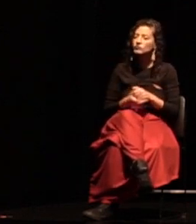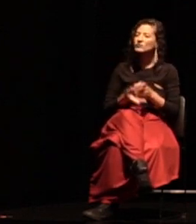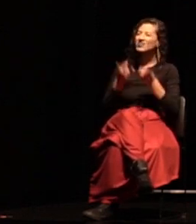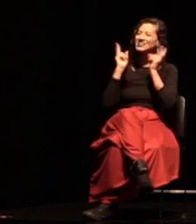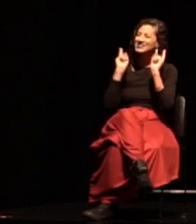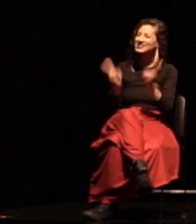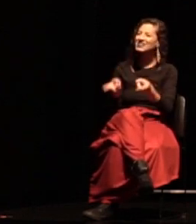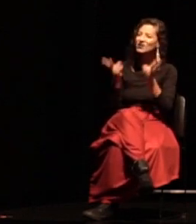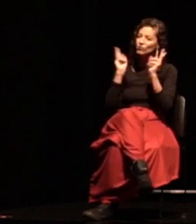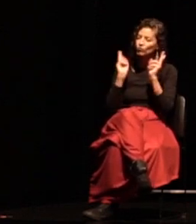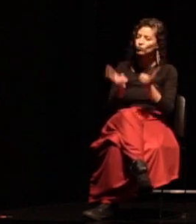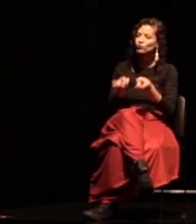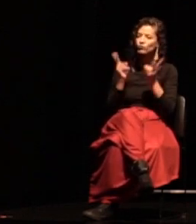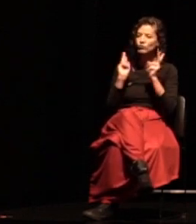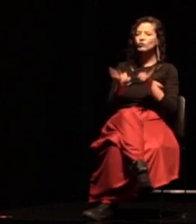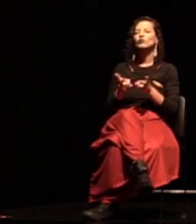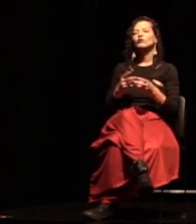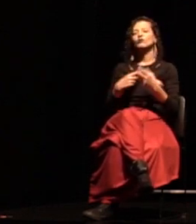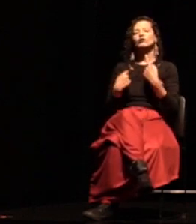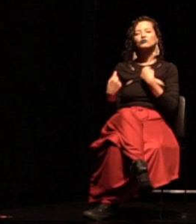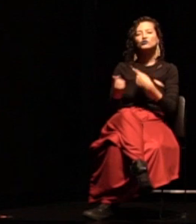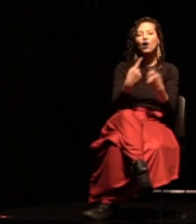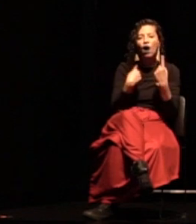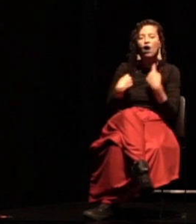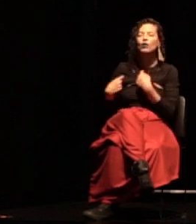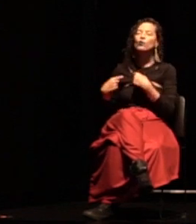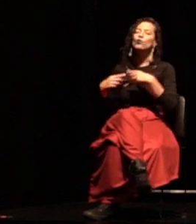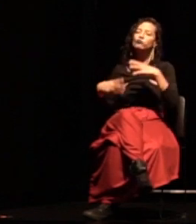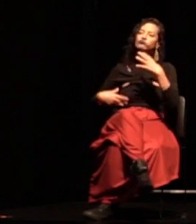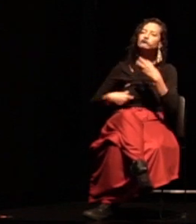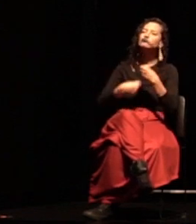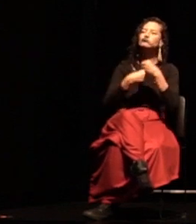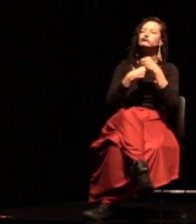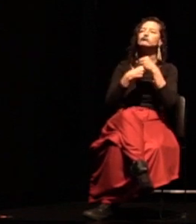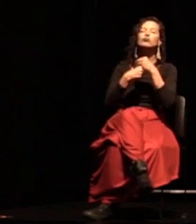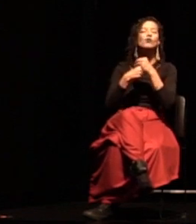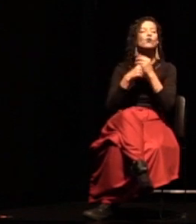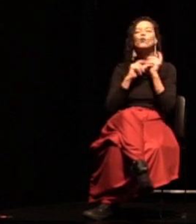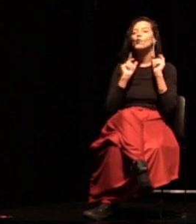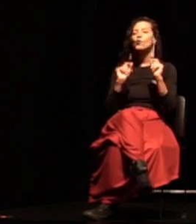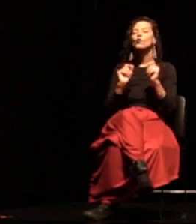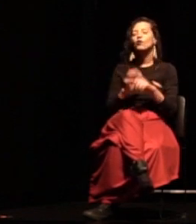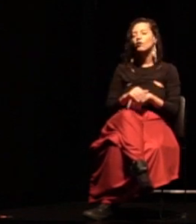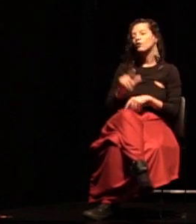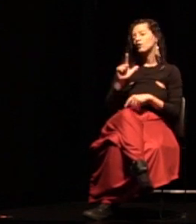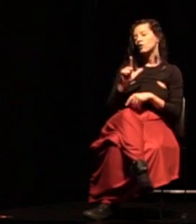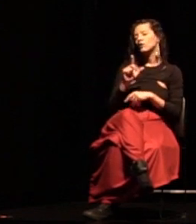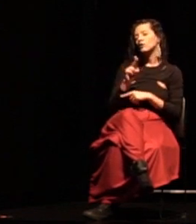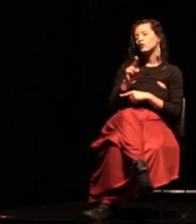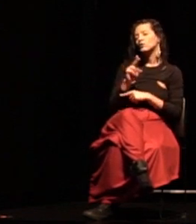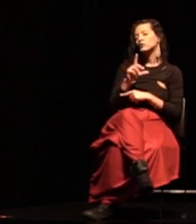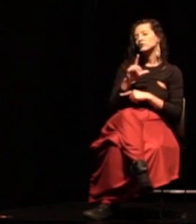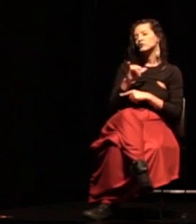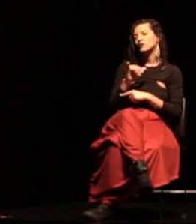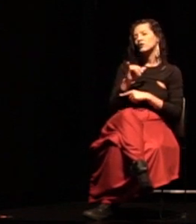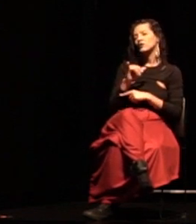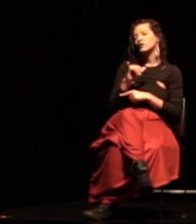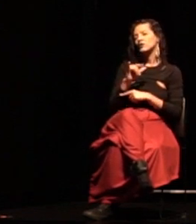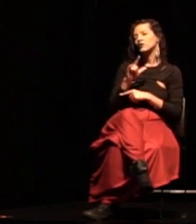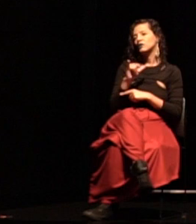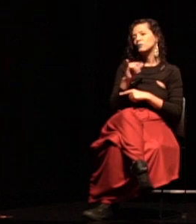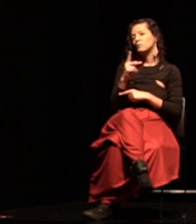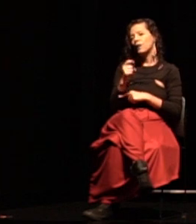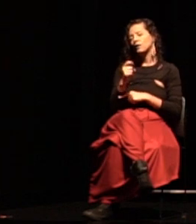em diálogo, em acréscimo, em discussão com Lucy Lipa. É só dizer o nome